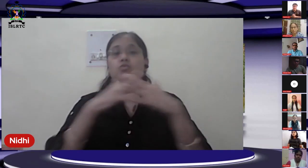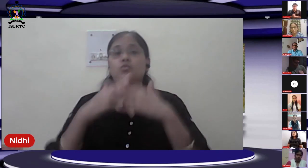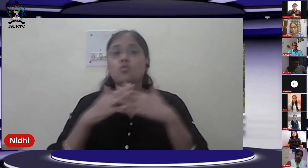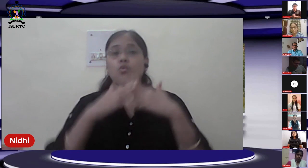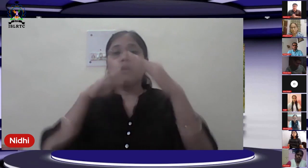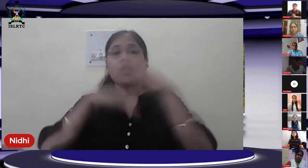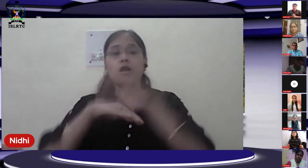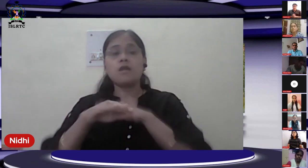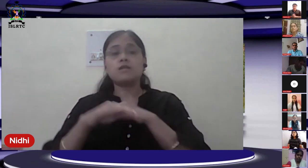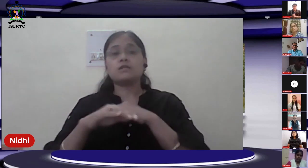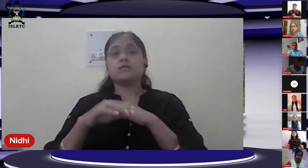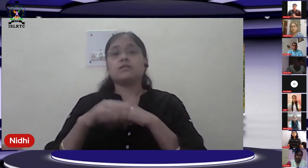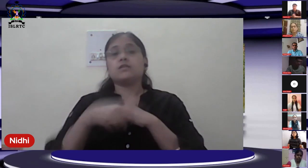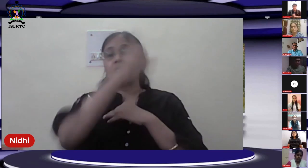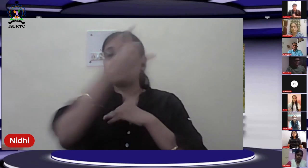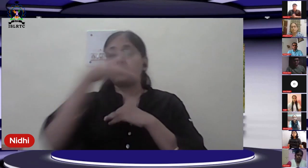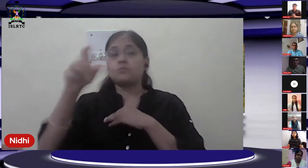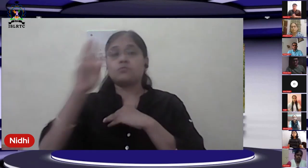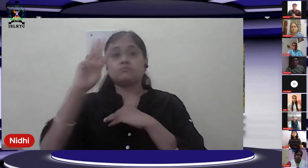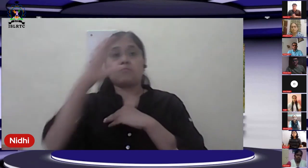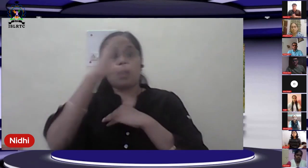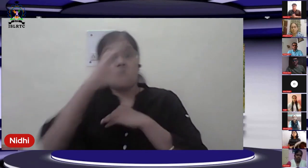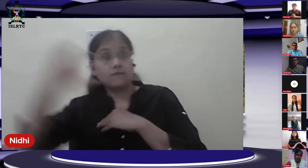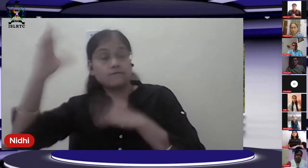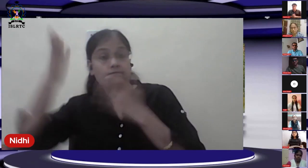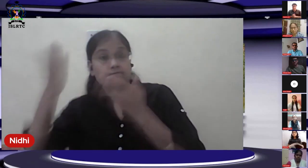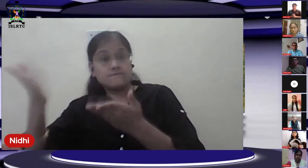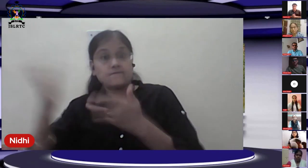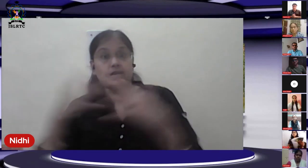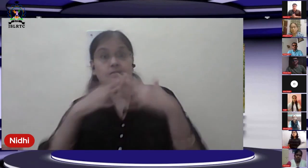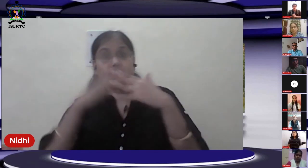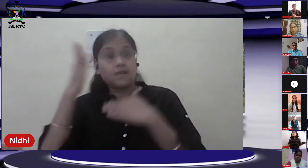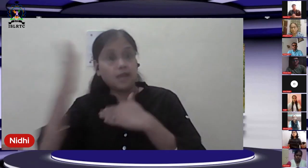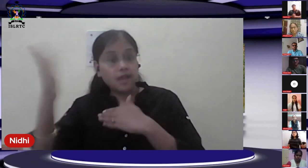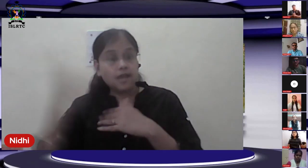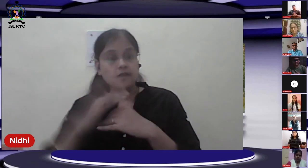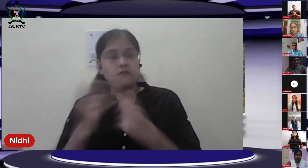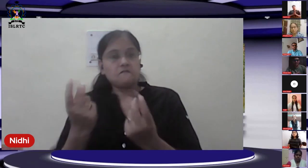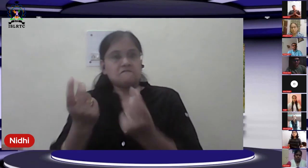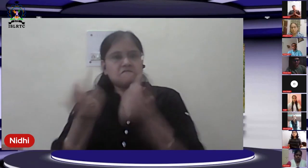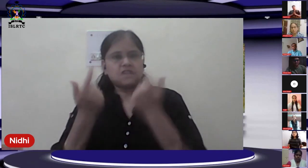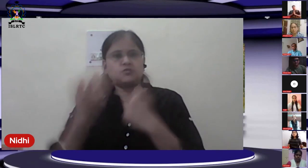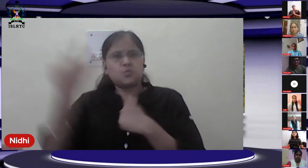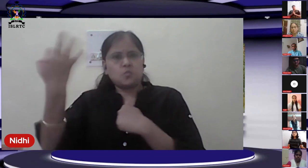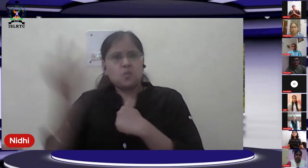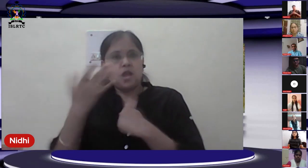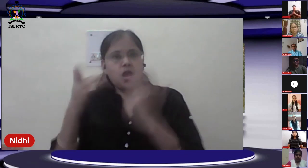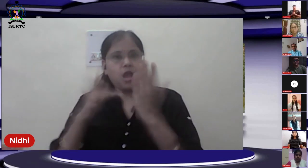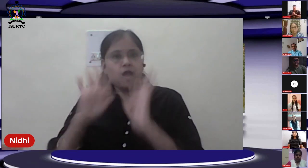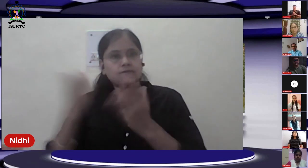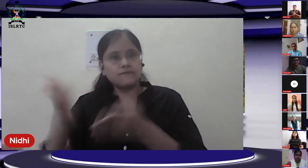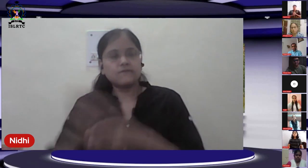में जो कि इतना फास्ट और इतना मॉडर्न है, वो भी आज योगा को इतना मान रहा है।